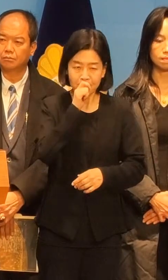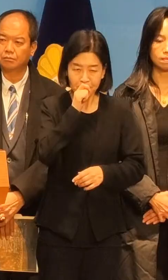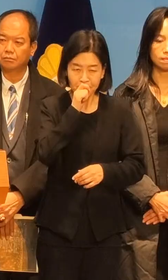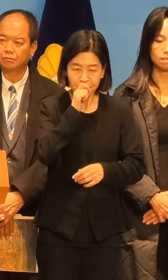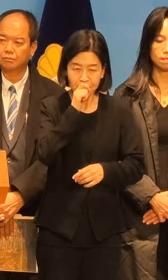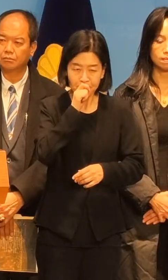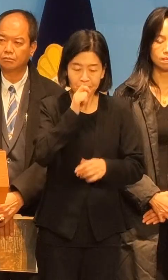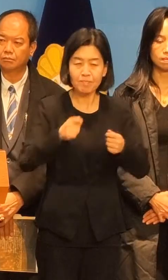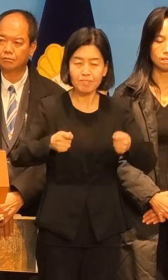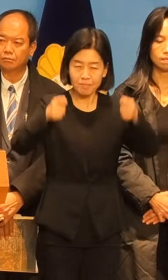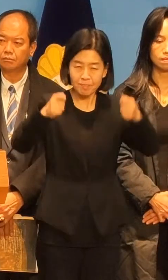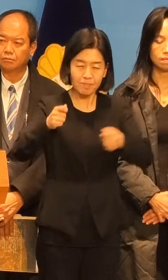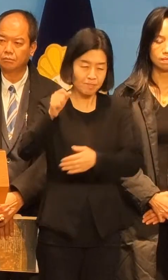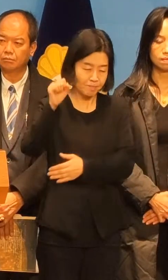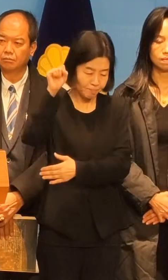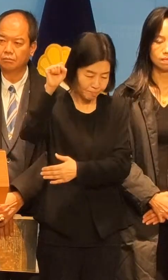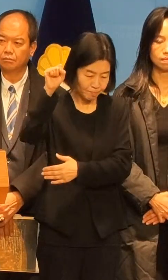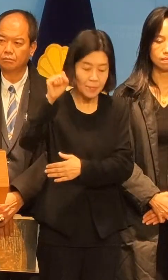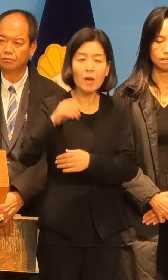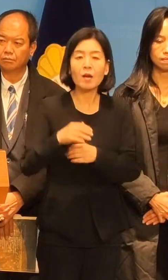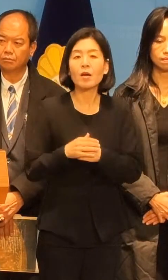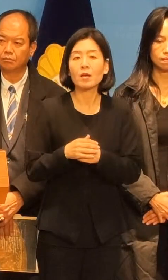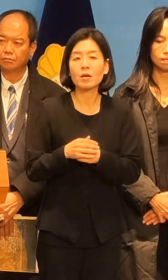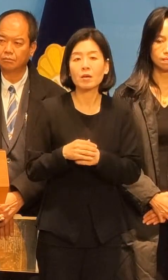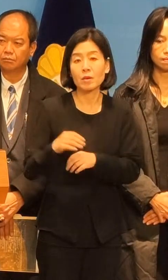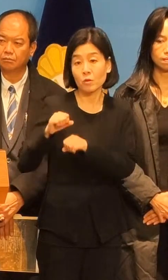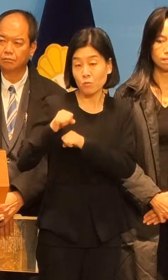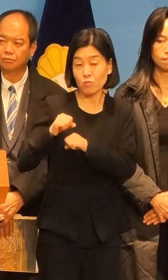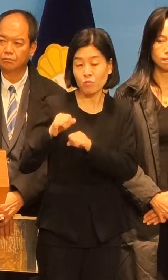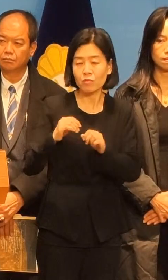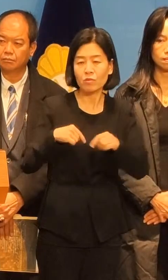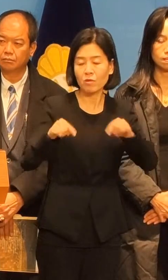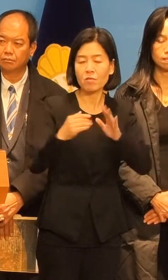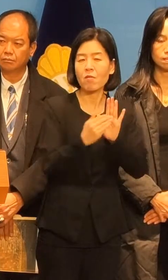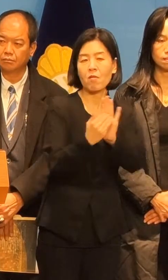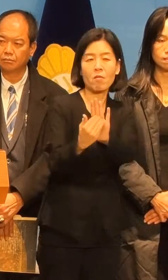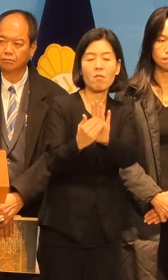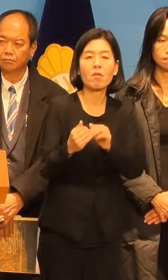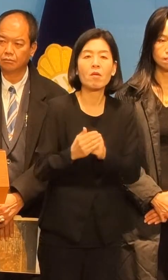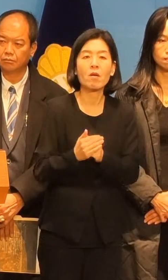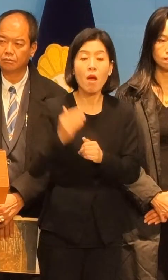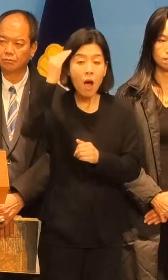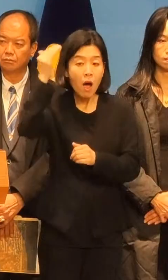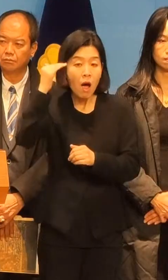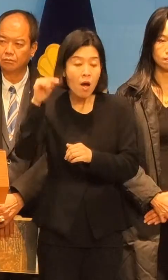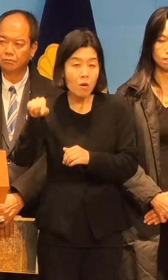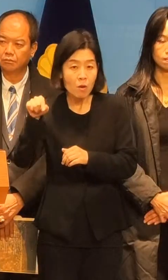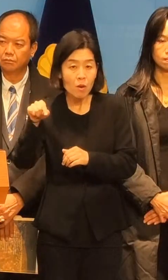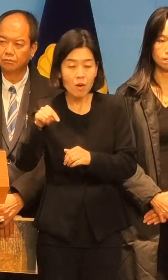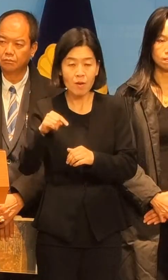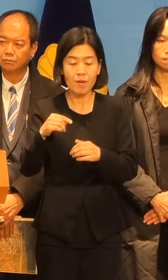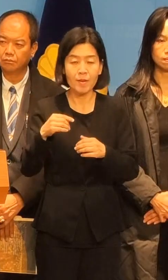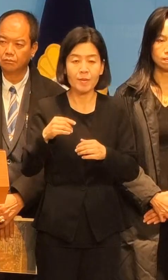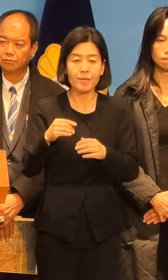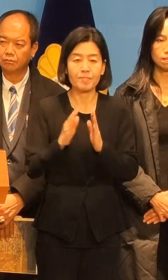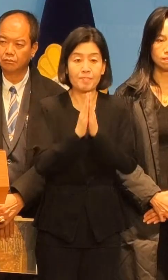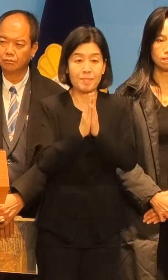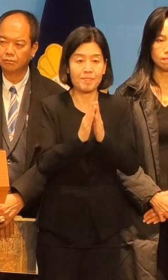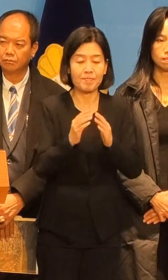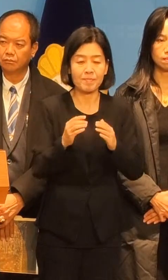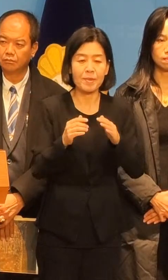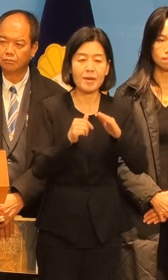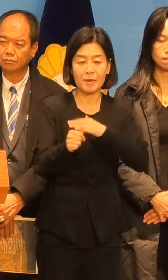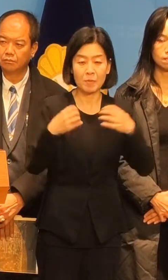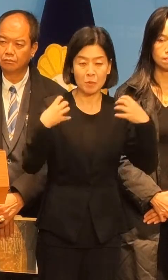침묵 시위를 보여주면서 군부를 전면 거부했고 한국에 있는 미얀마 대사관 앞에서도 지금 현재